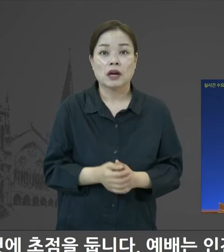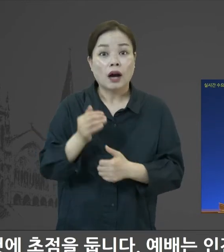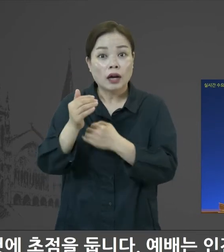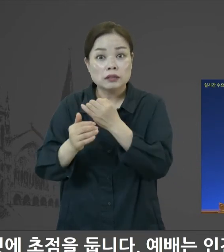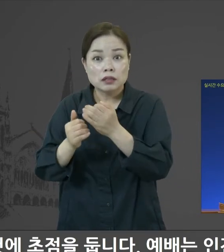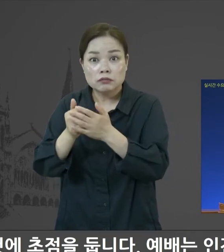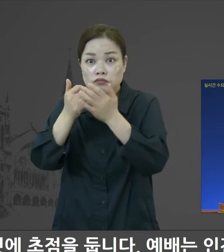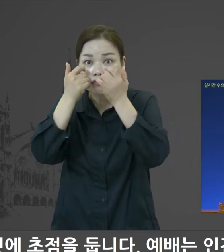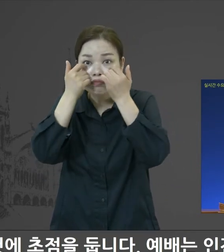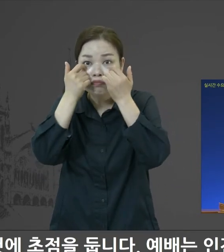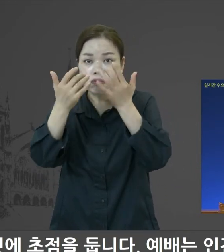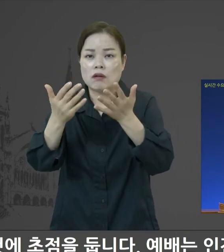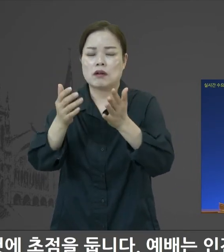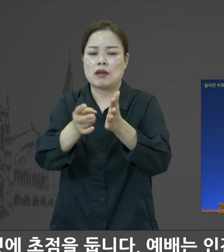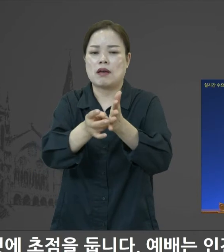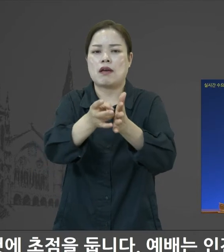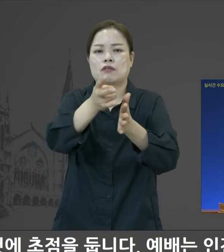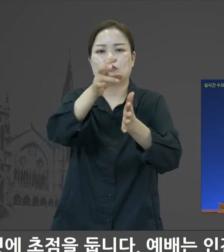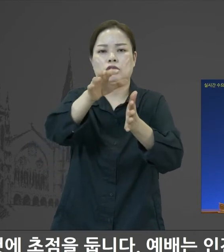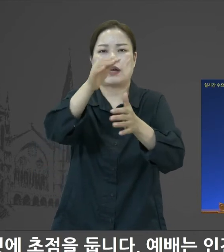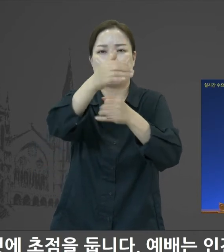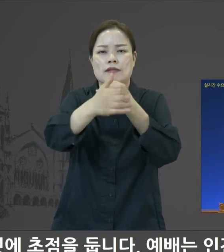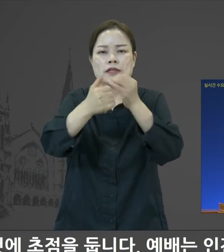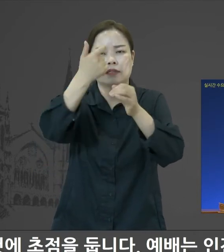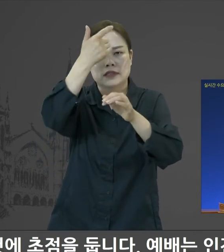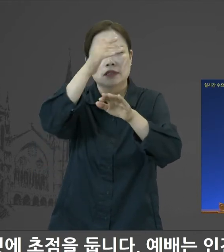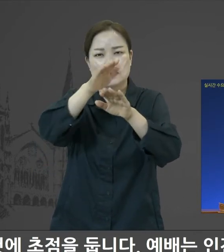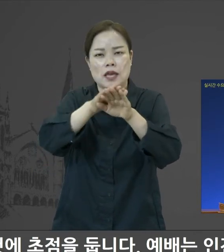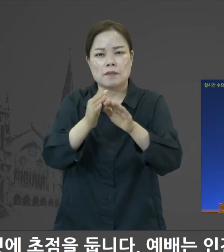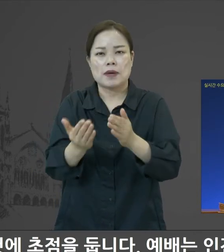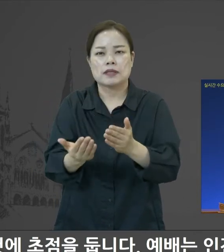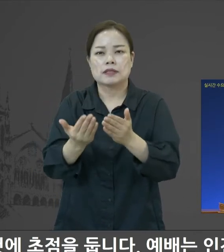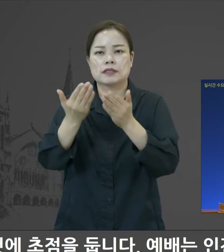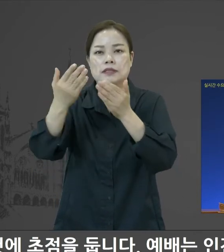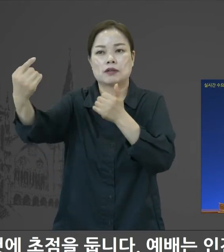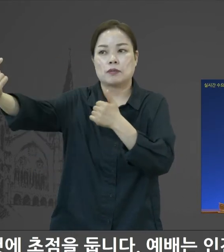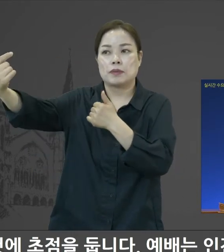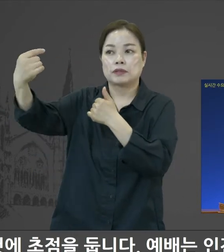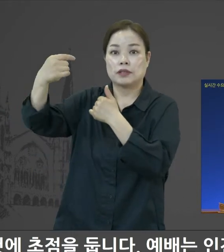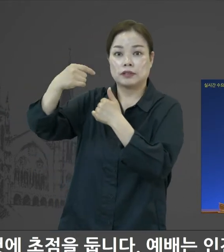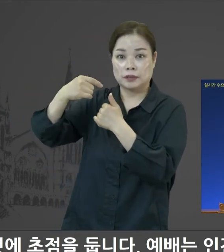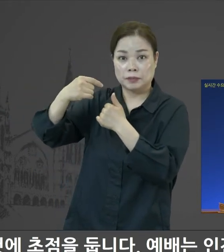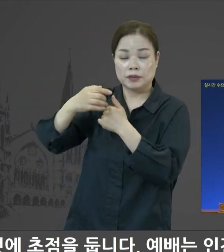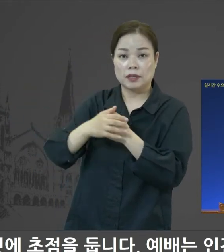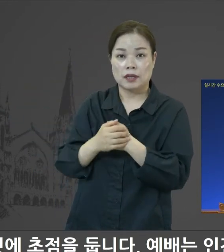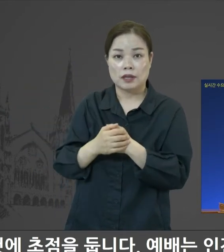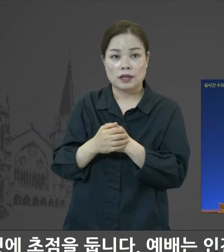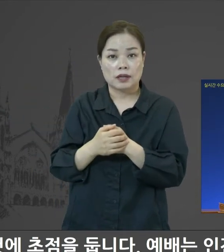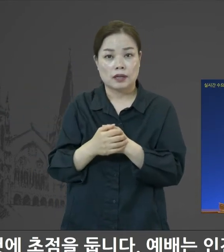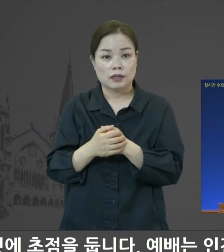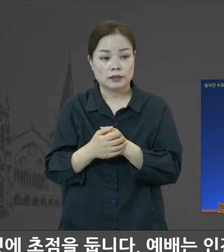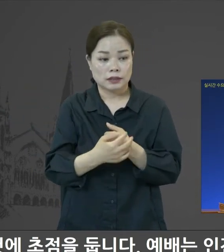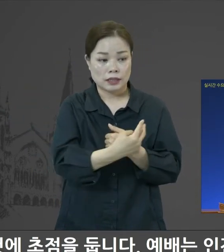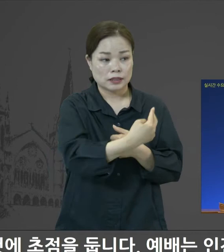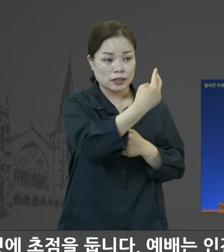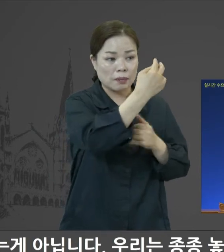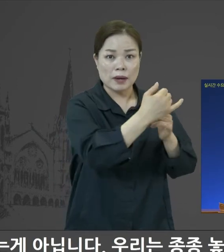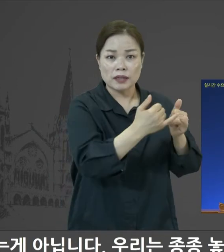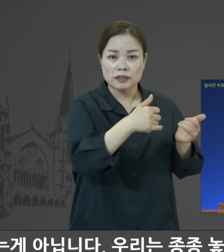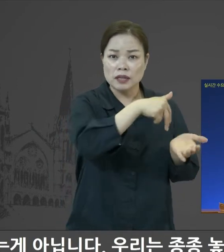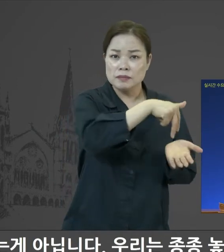하나님께서는 분명하게 예루살렘에서 하나님을 예배하라고 말씀하셨습니다. 하지만 사마리아